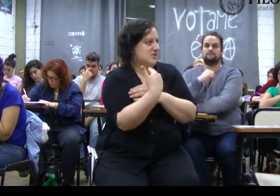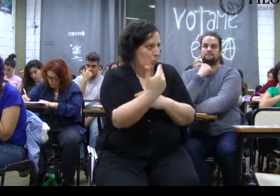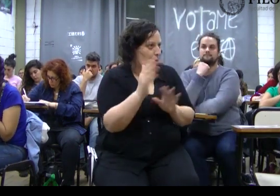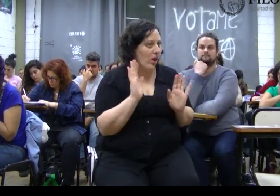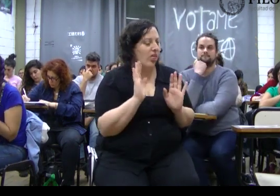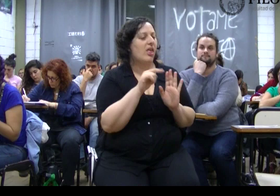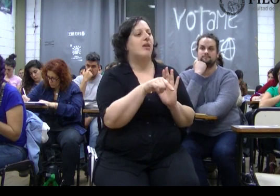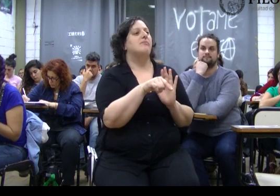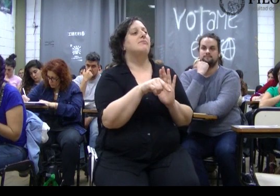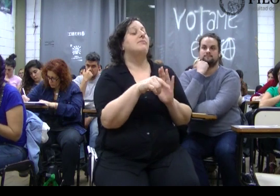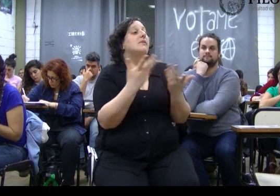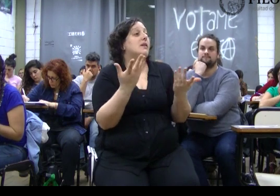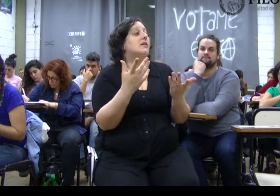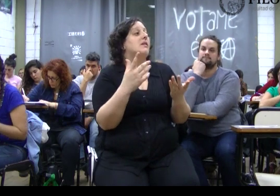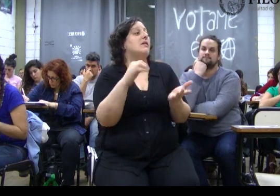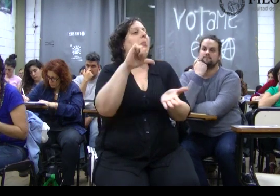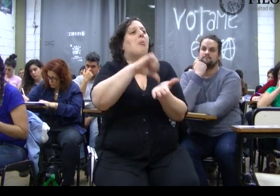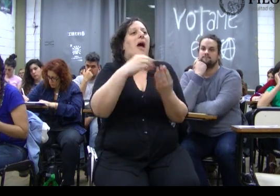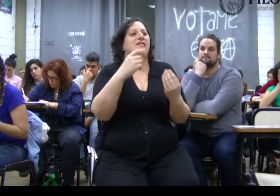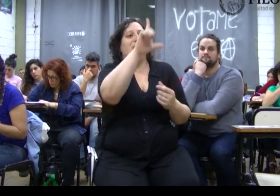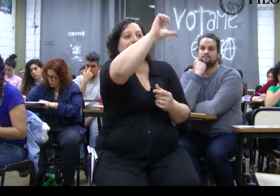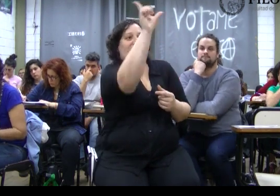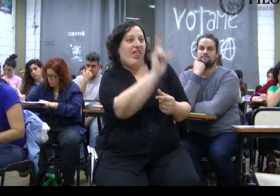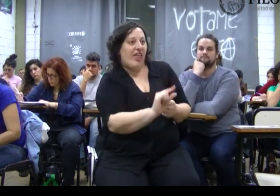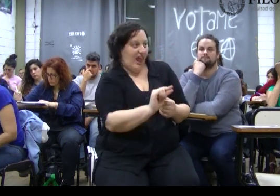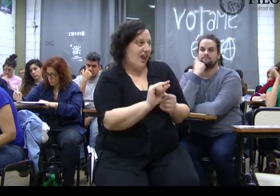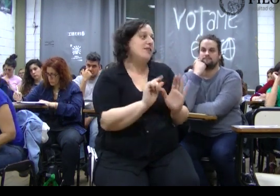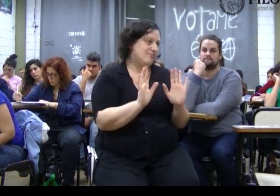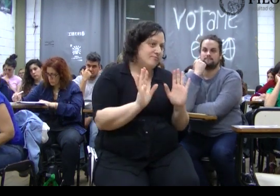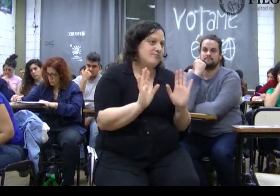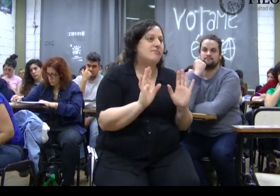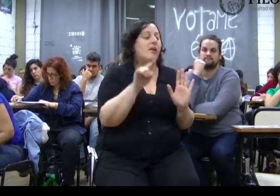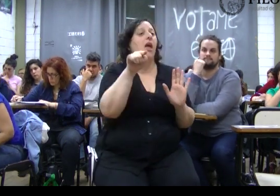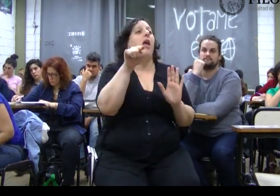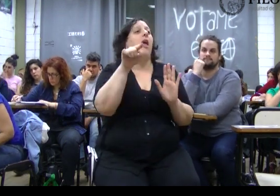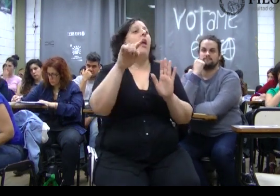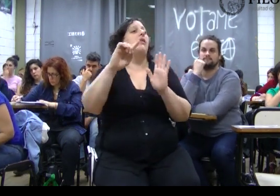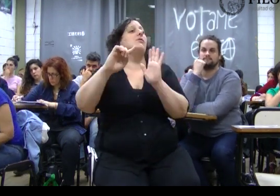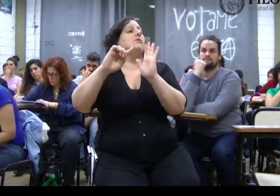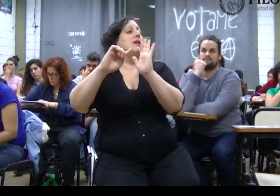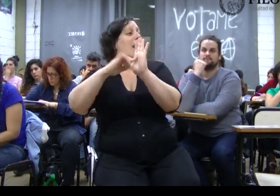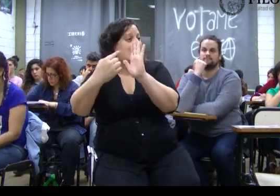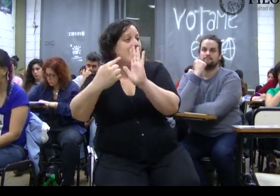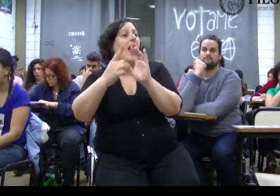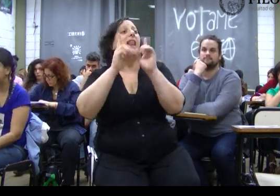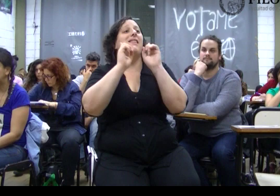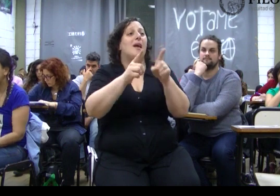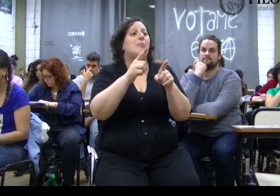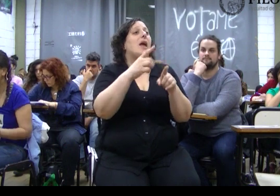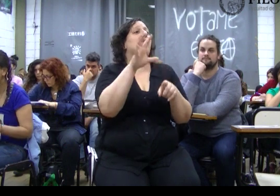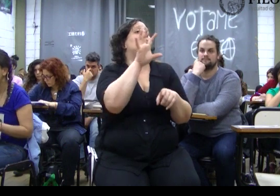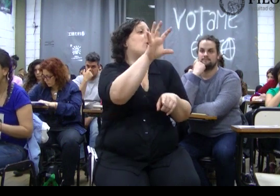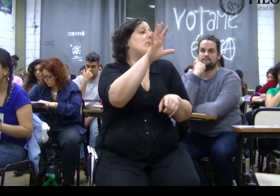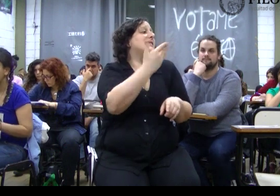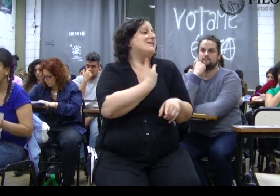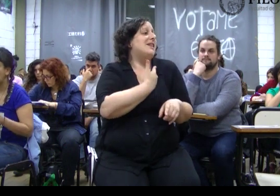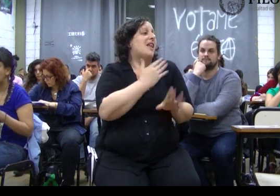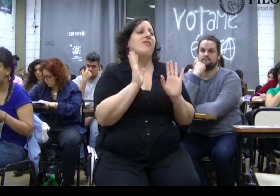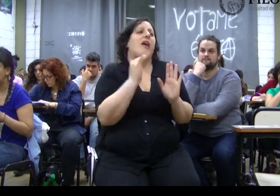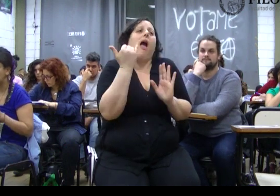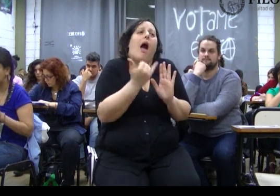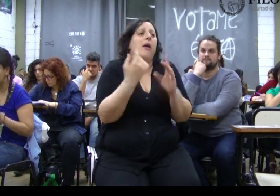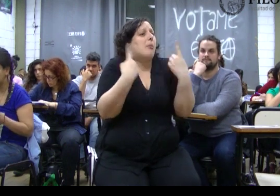un país federal, por ejemplo, la ciudad de Buenos Aires y la provincia de Santa Fe tienen sus propios lineamientos y sus